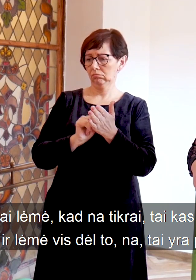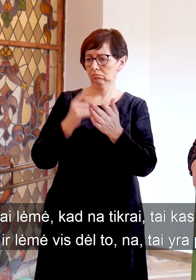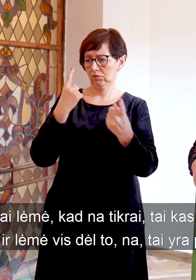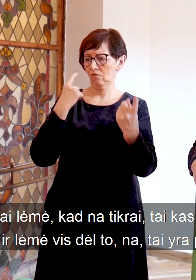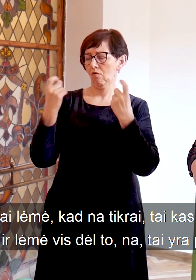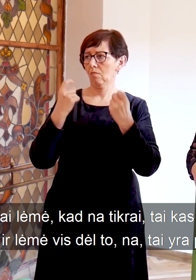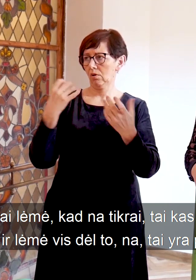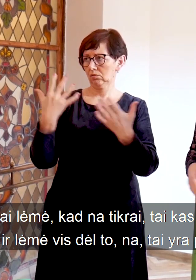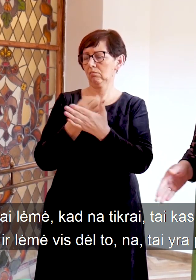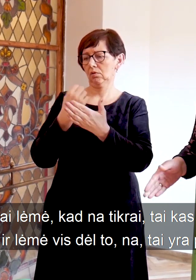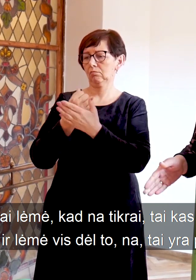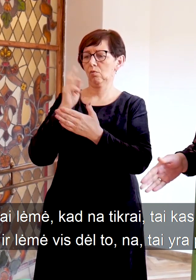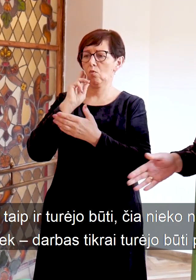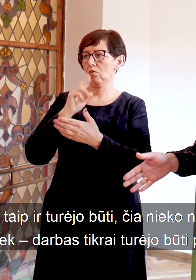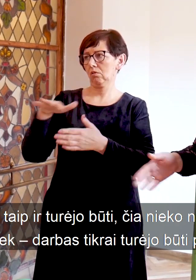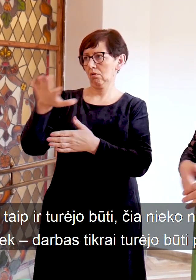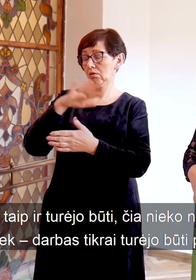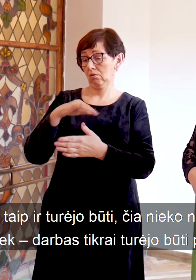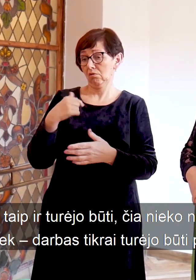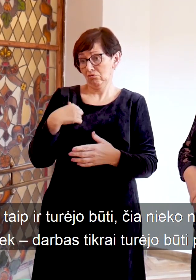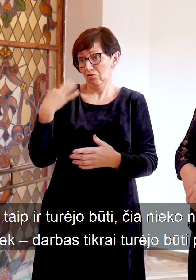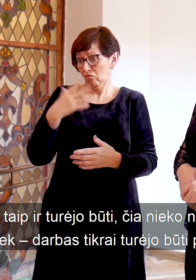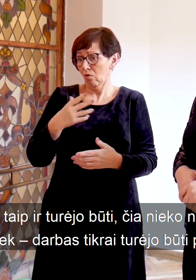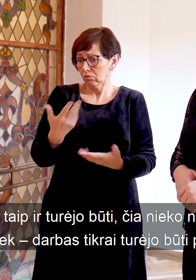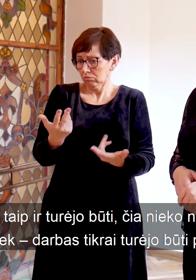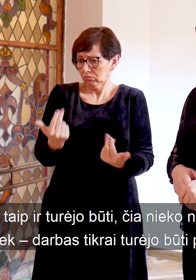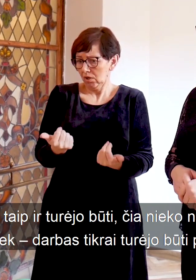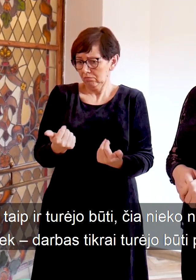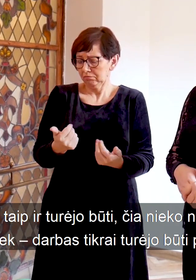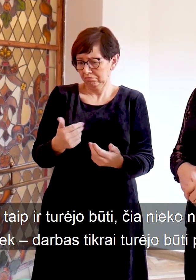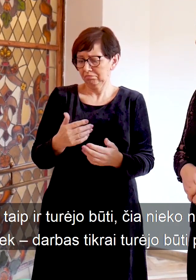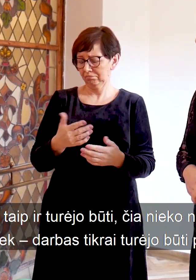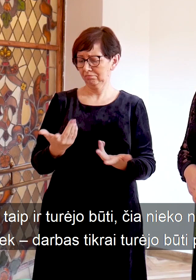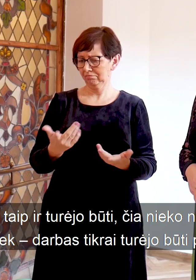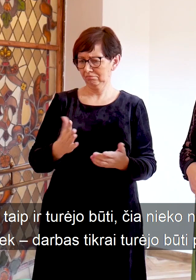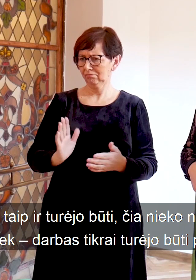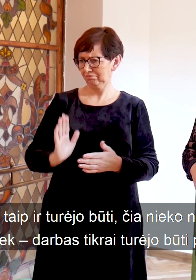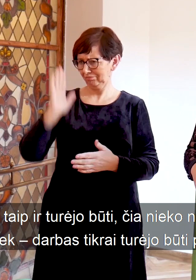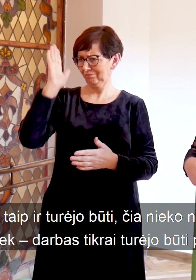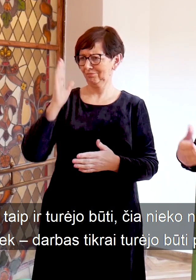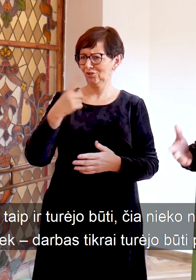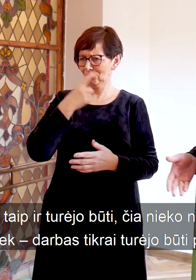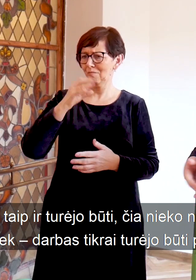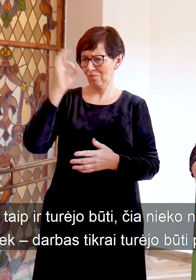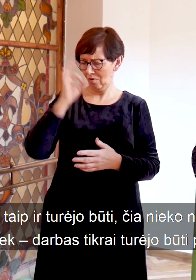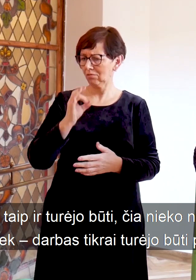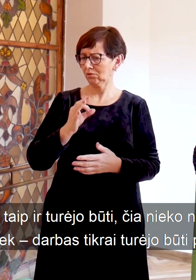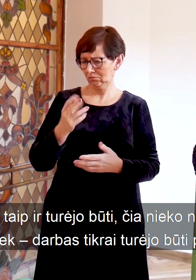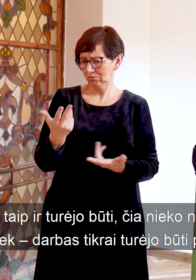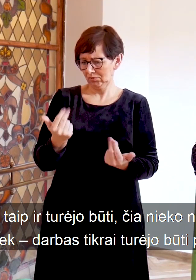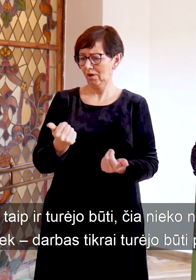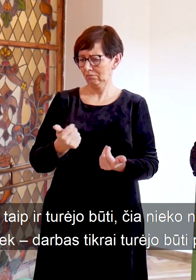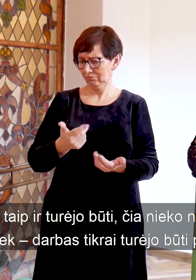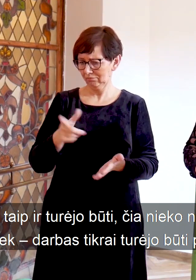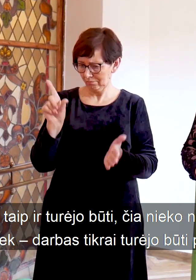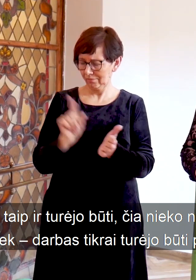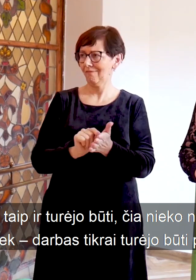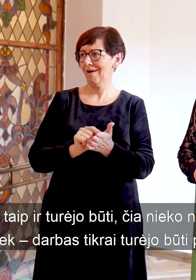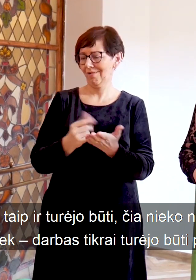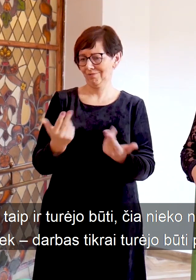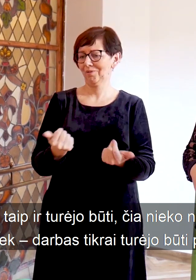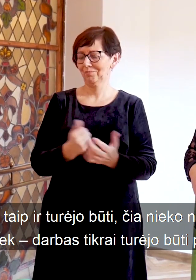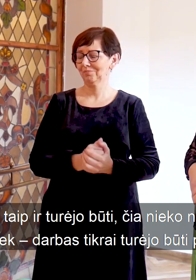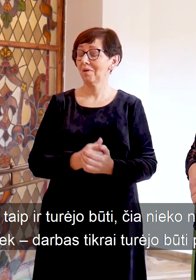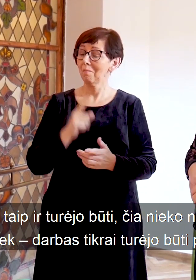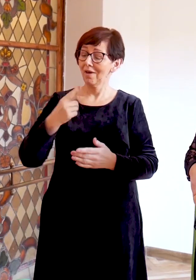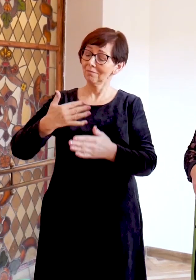priimta vienbalsiai. Aš manau, taip ir turėjo būti. Čia nieko nuostabaus galbūt, bet tik tai tiek, kad darbas tikrai turėjo